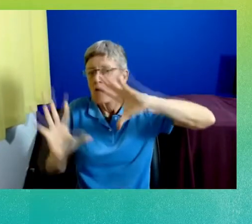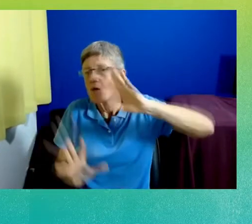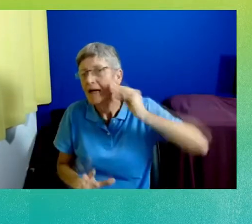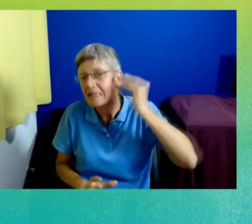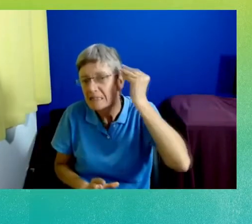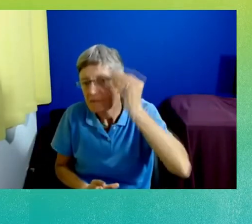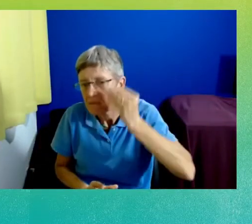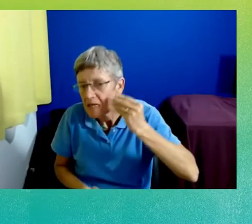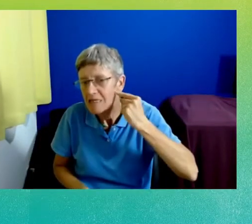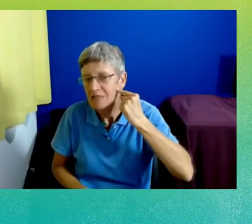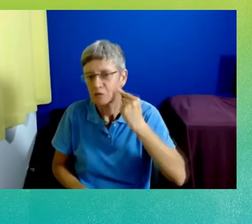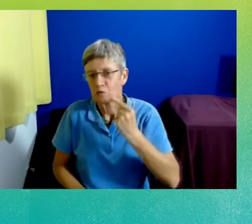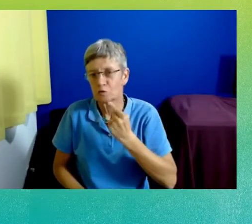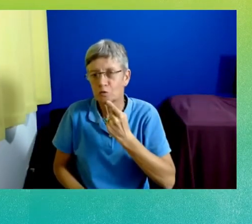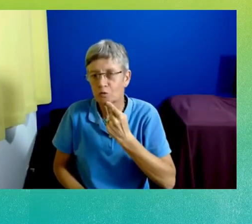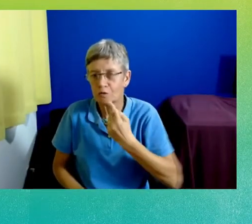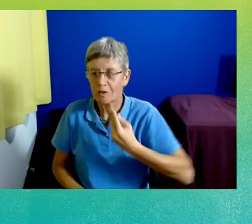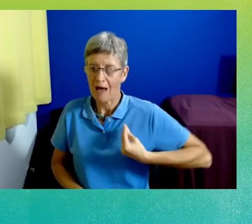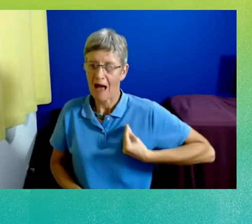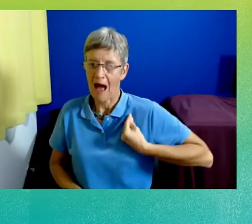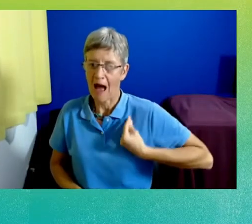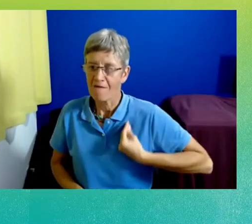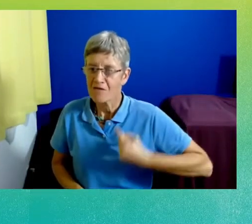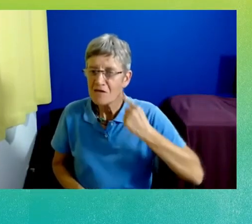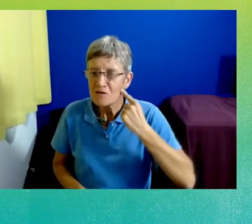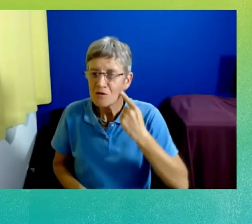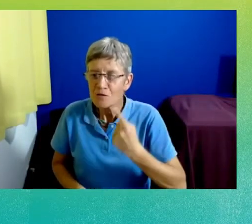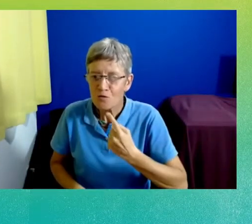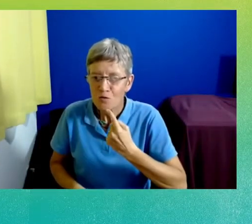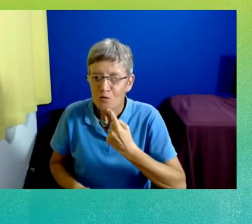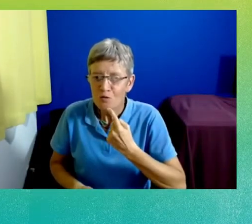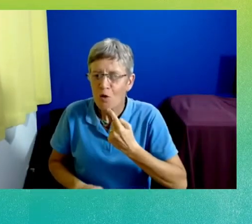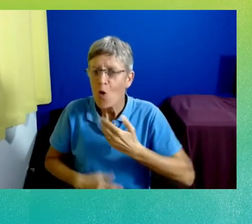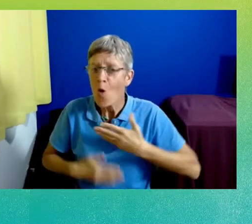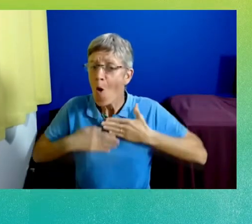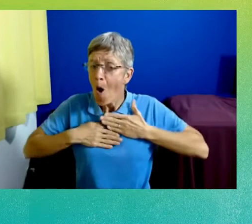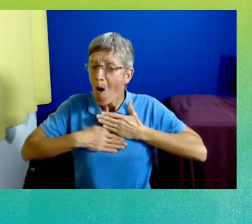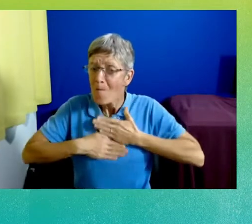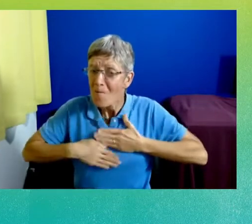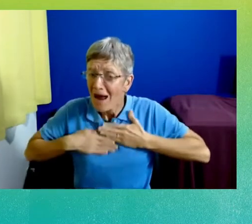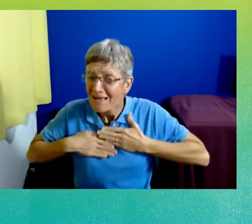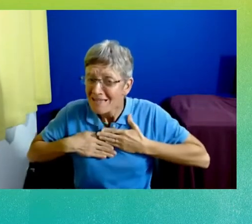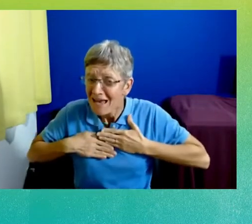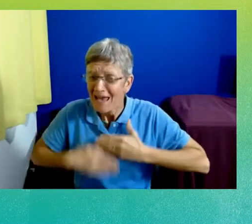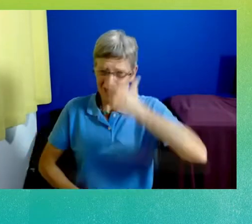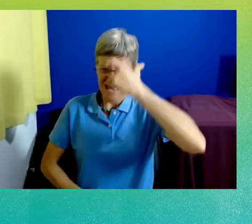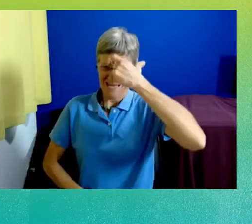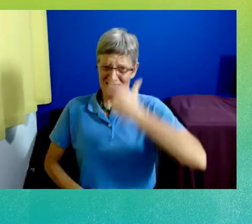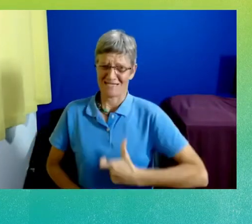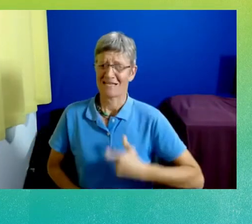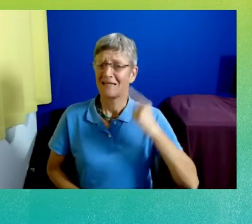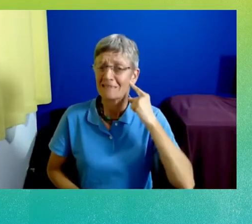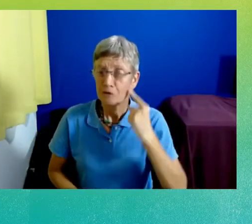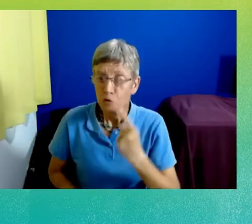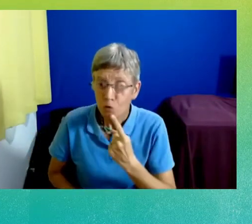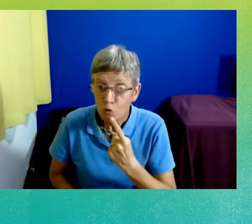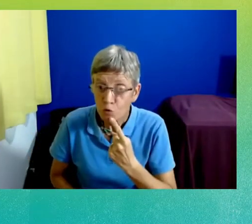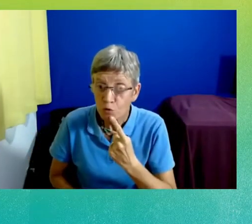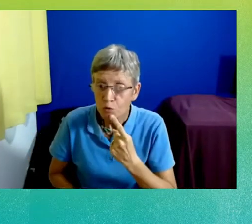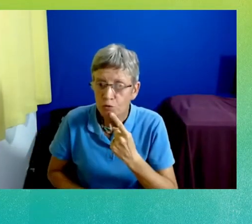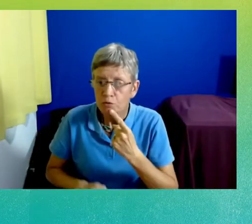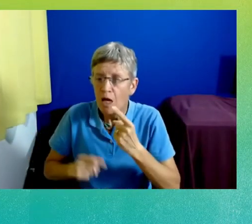ela é demonstrada por meio dessa experiência que o surdo tem da sua vida, de